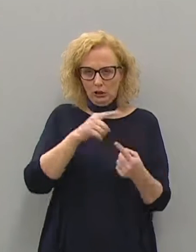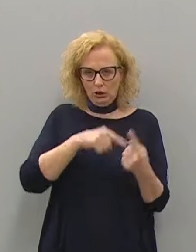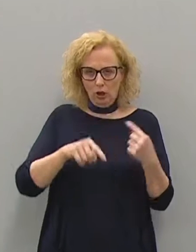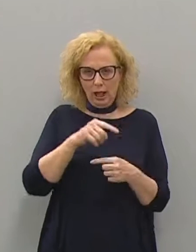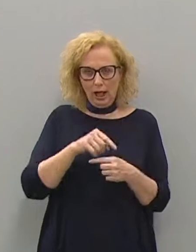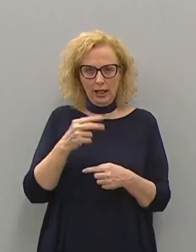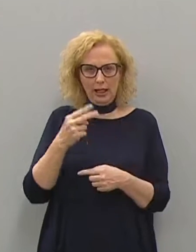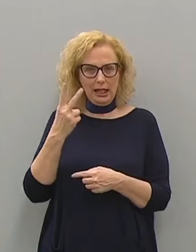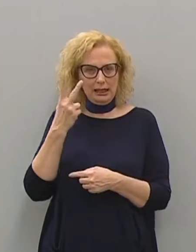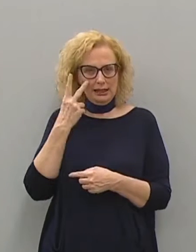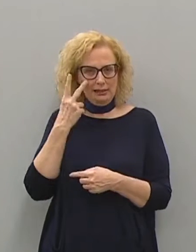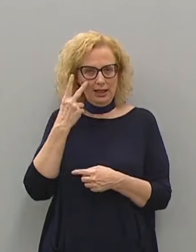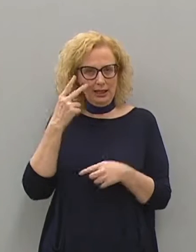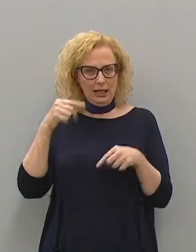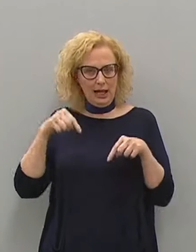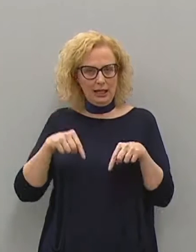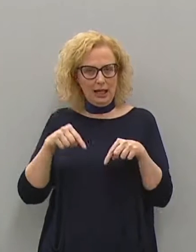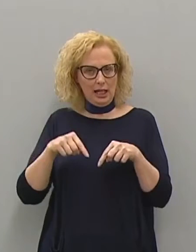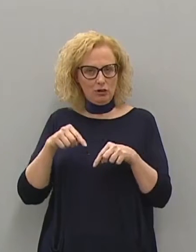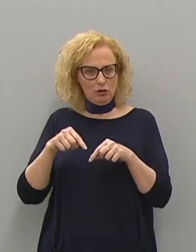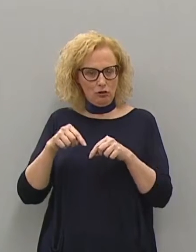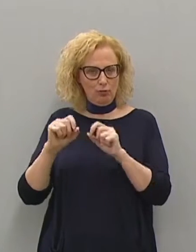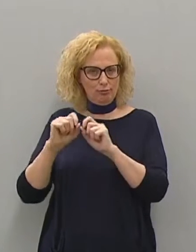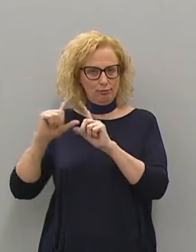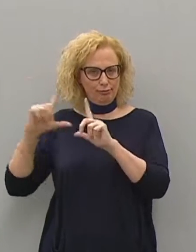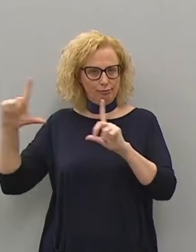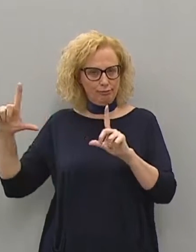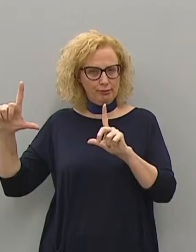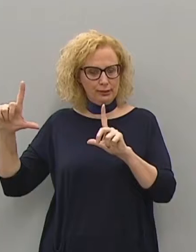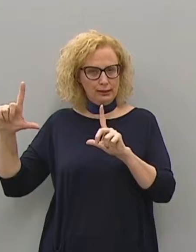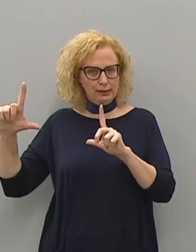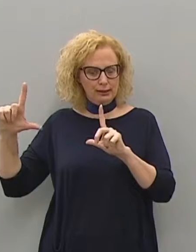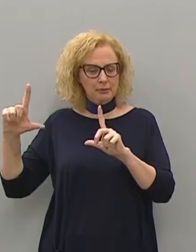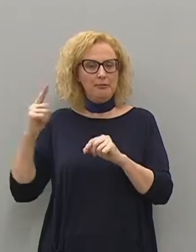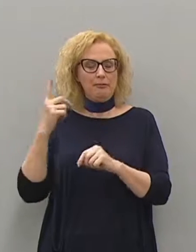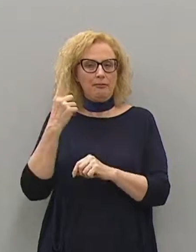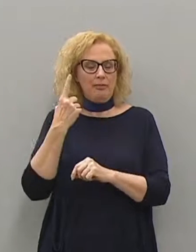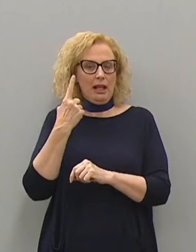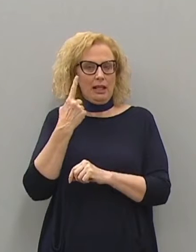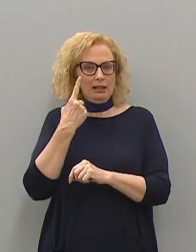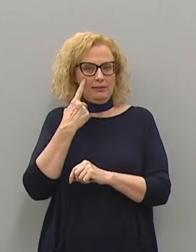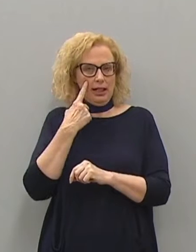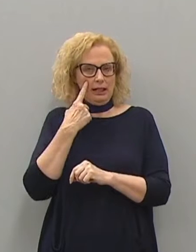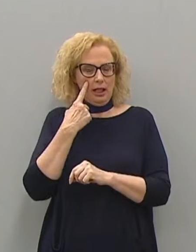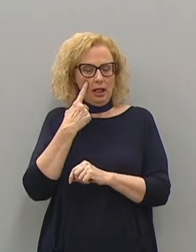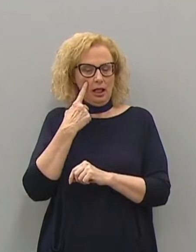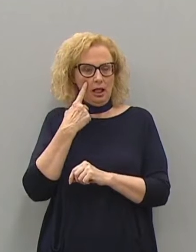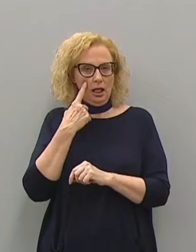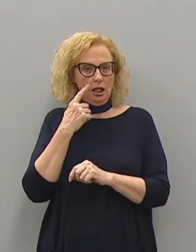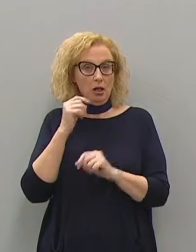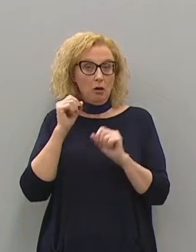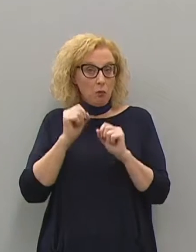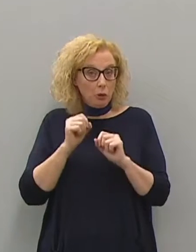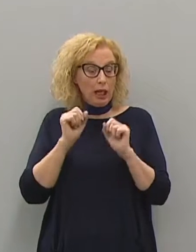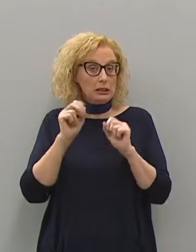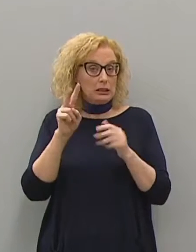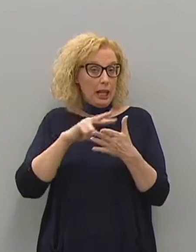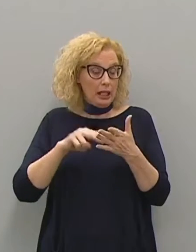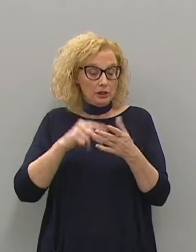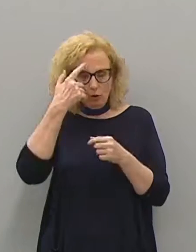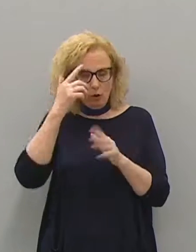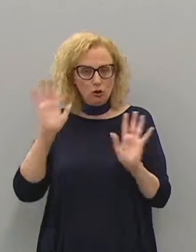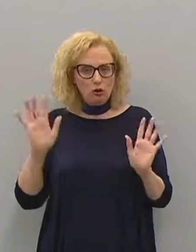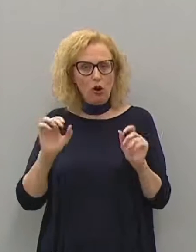che è qui è spiegata dove si vede che sono soste riuscirvi usciamo leggerla mannella